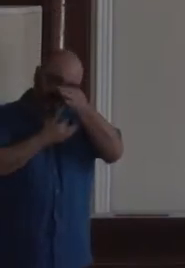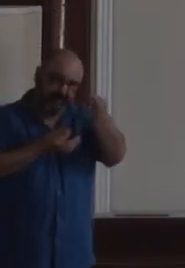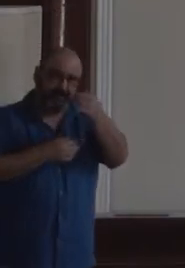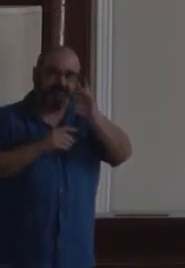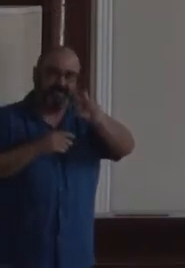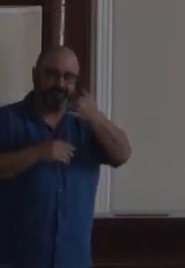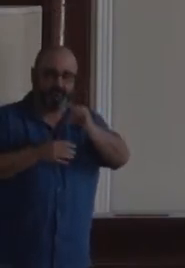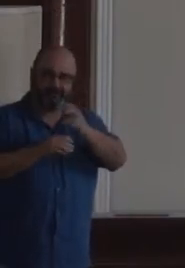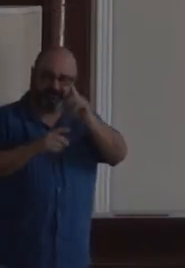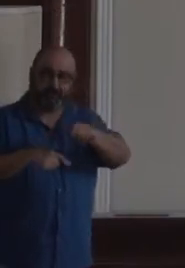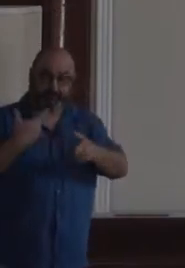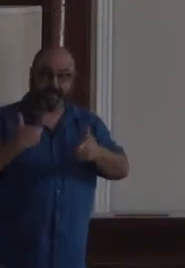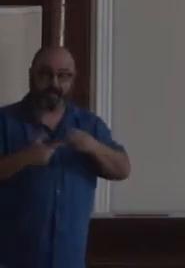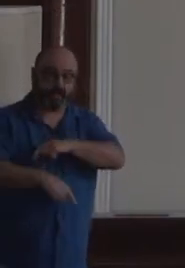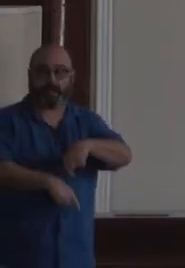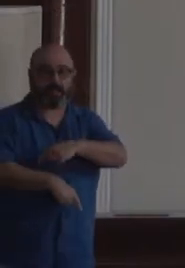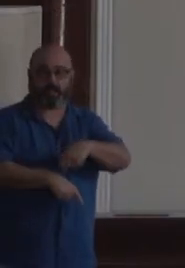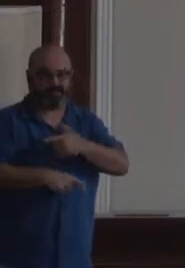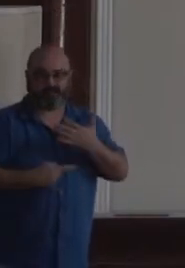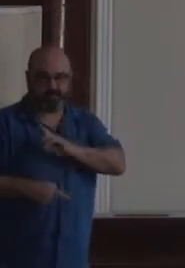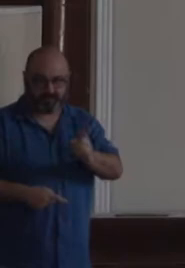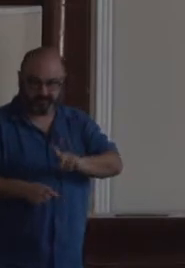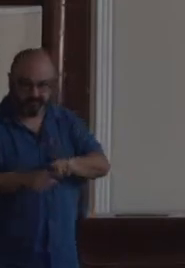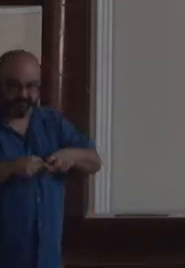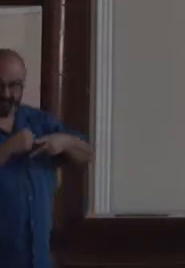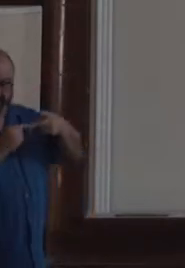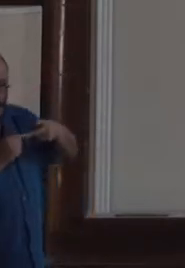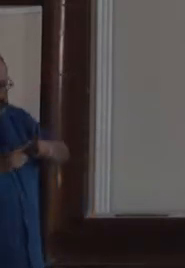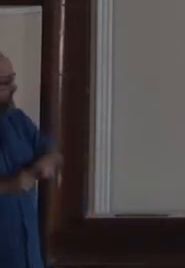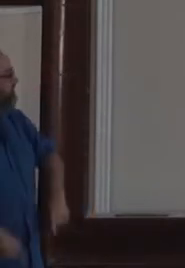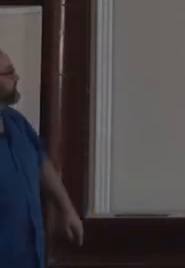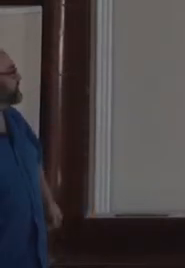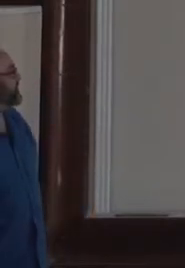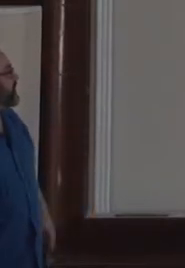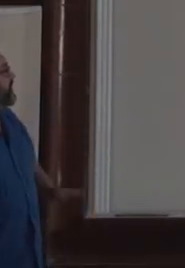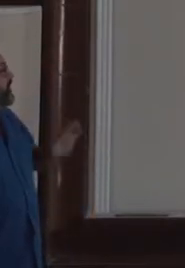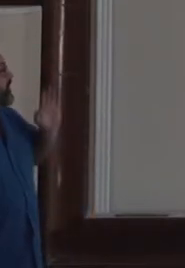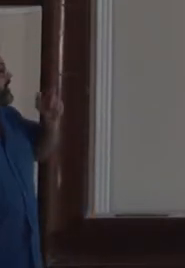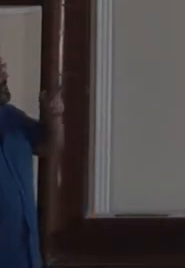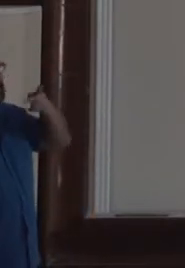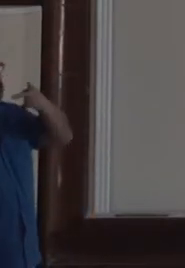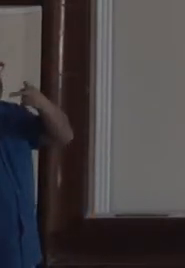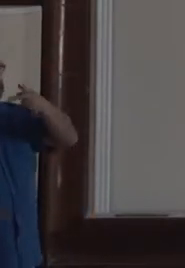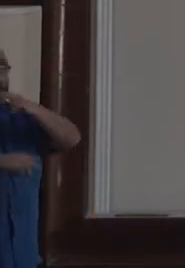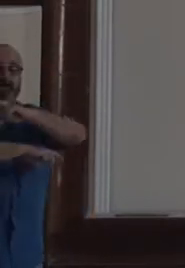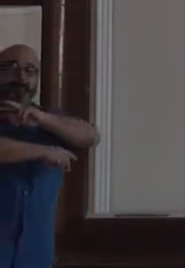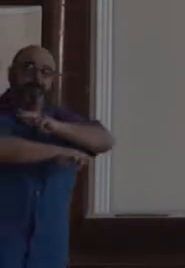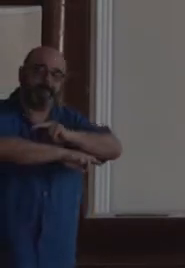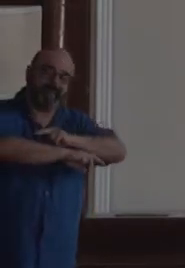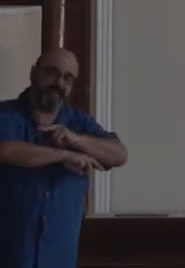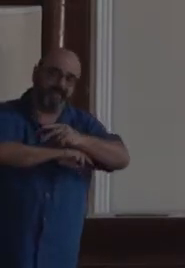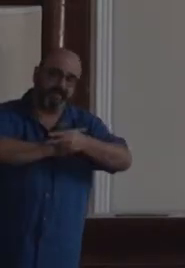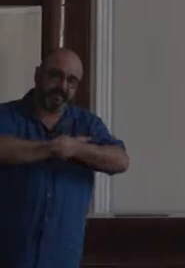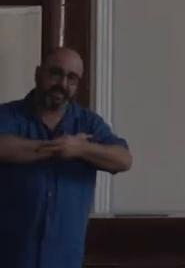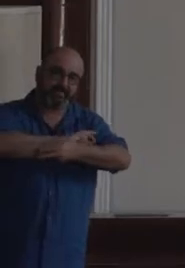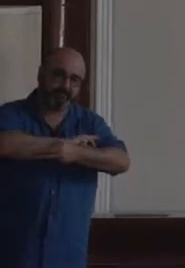faux pour chacun, mais ce n'est pas satisfaisant non plus pour l'écriture. Donc, ce que PyTest nous propose pour ce genre de choses,